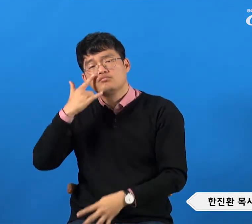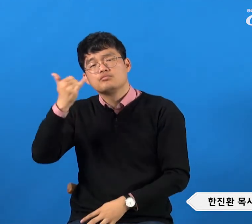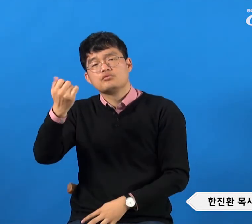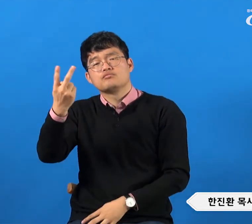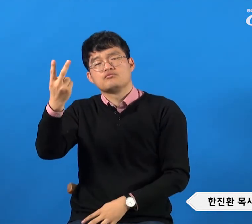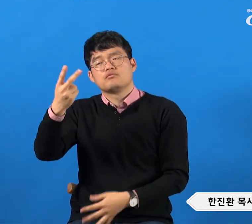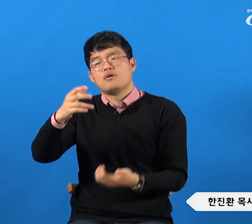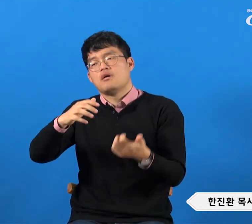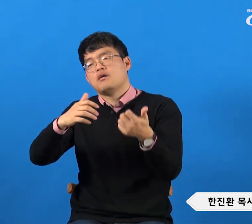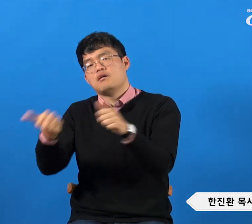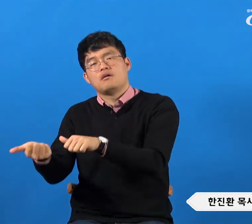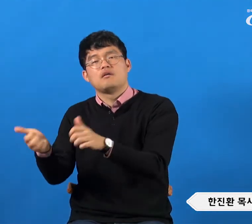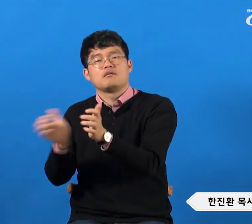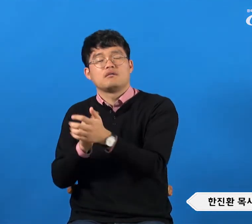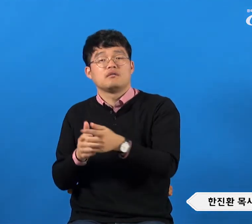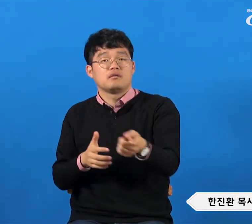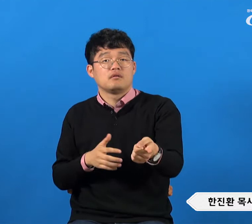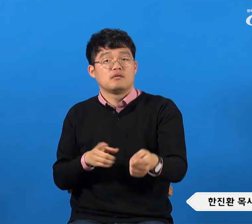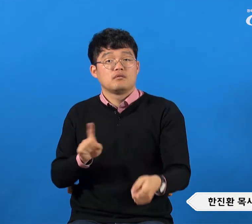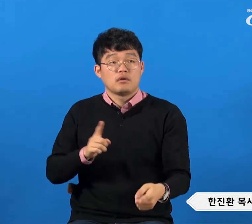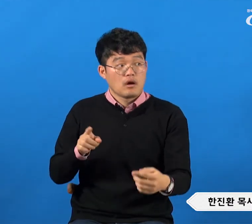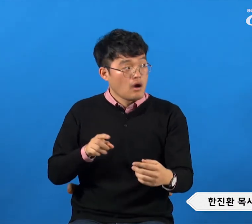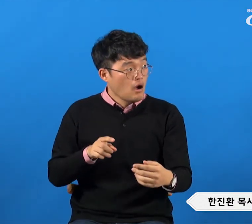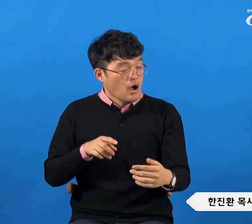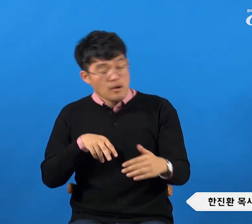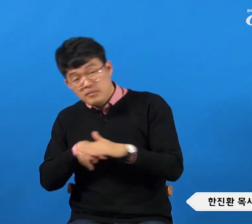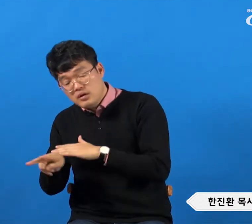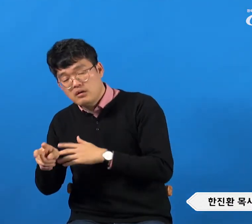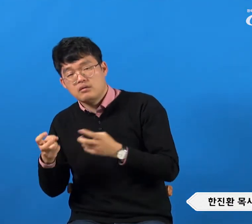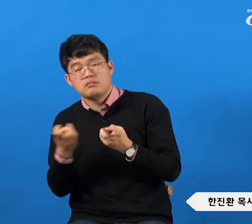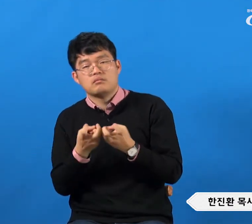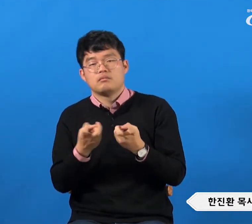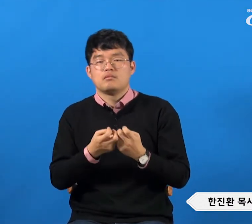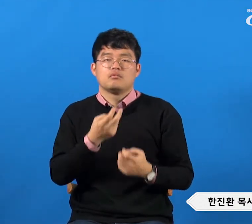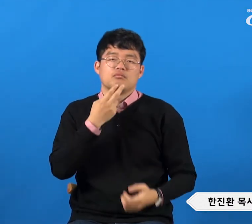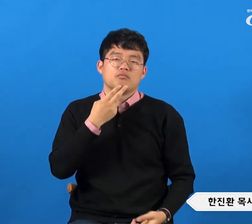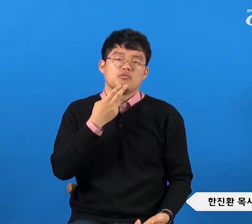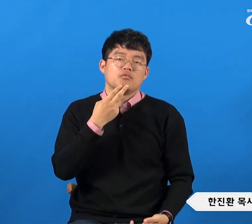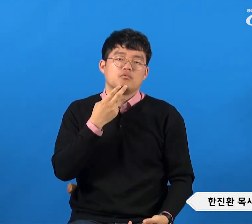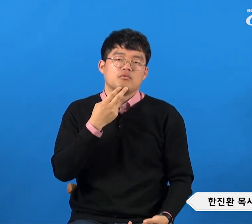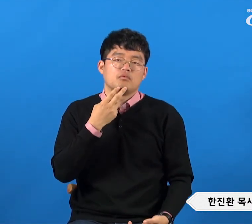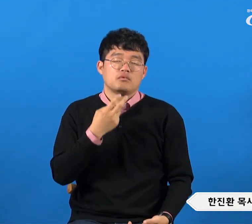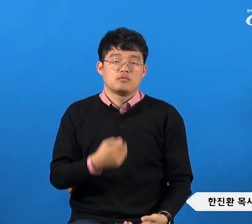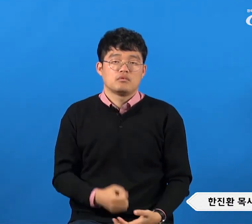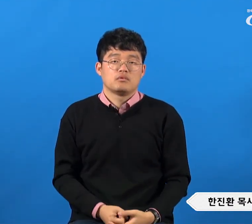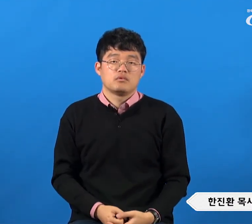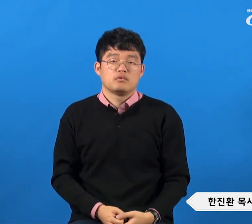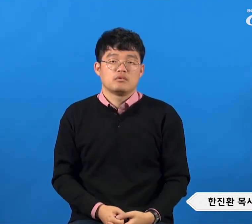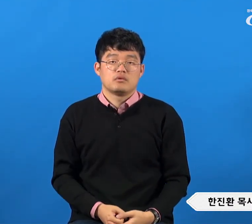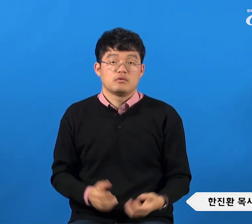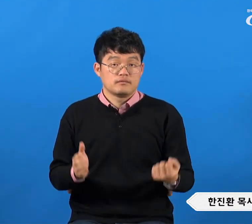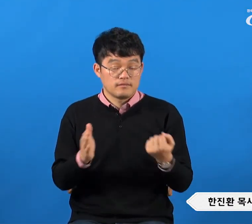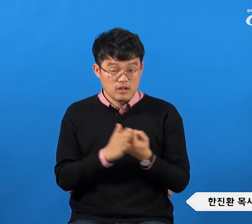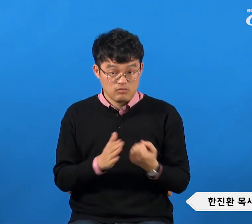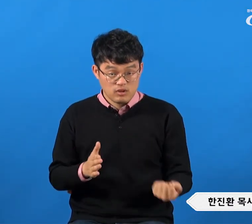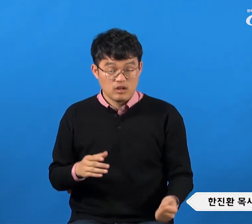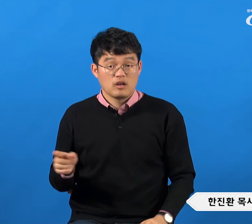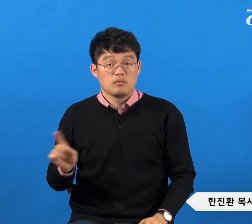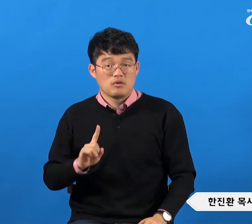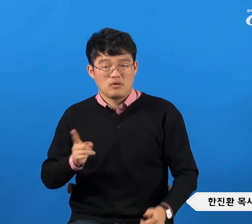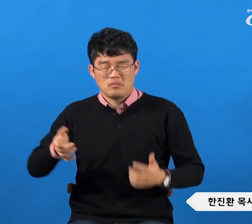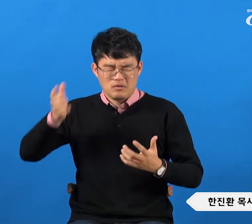말았습니다. 그런 것은 피할 재주가 없습니다. 그래서 이